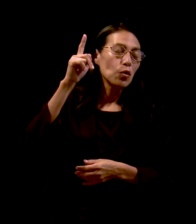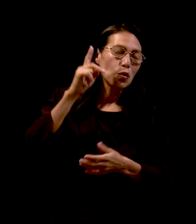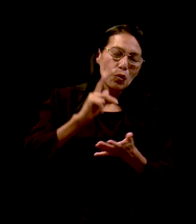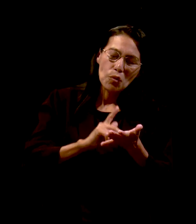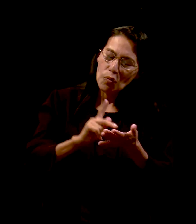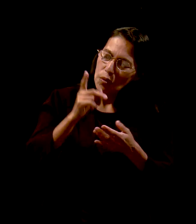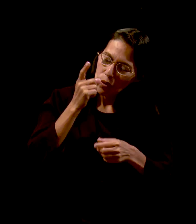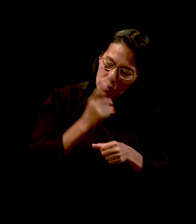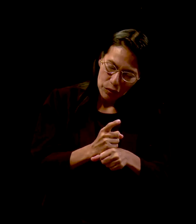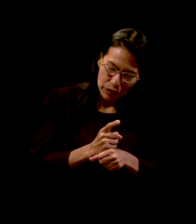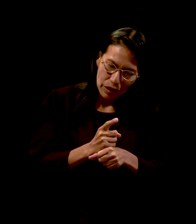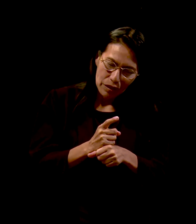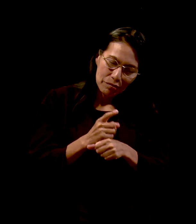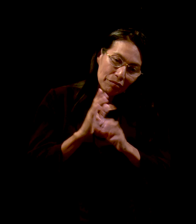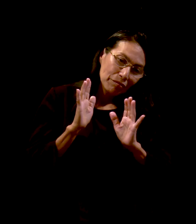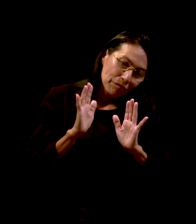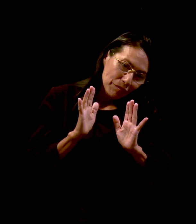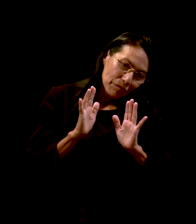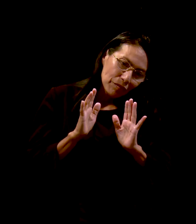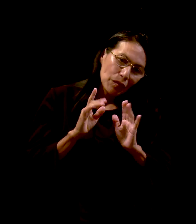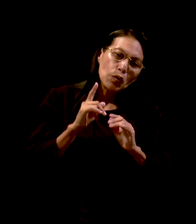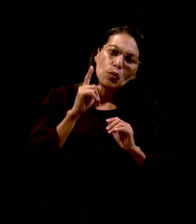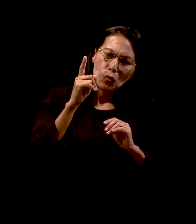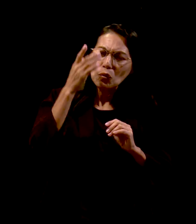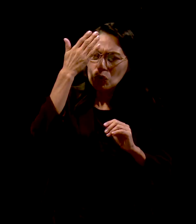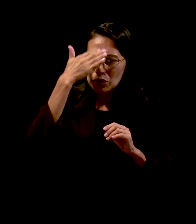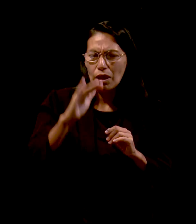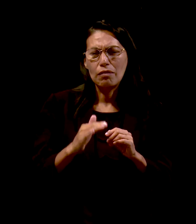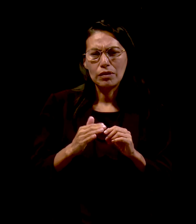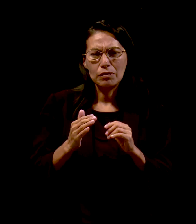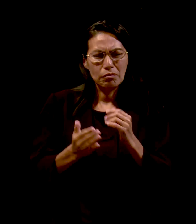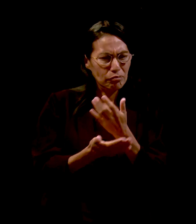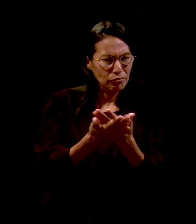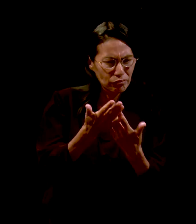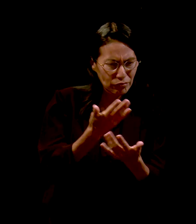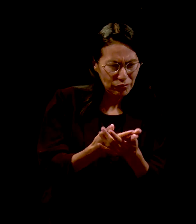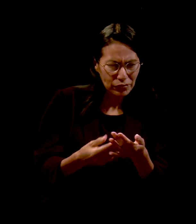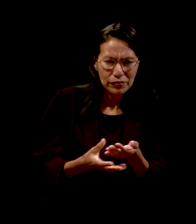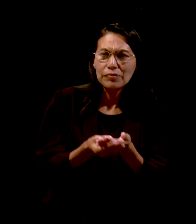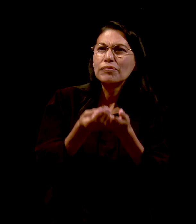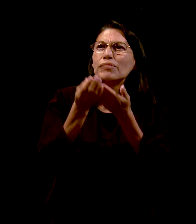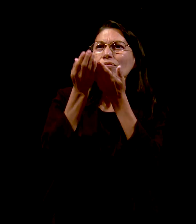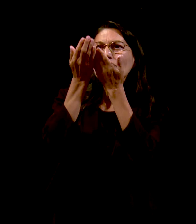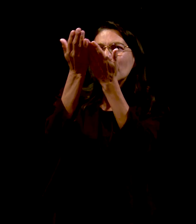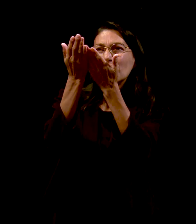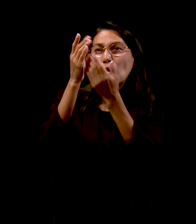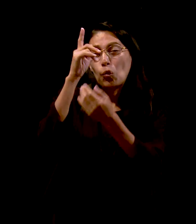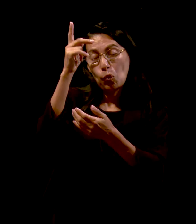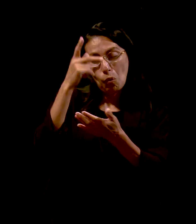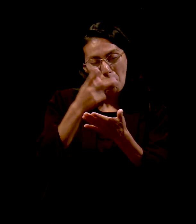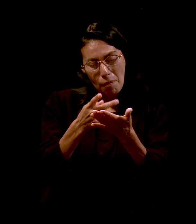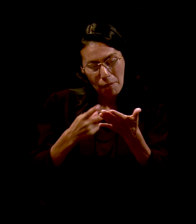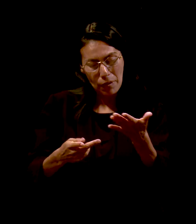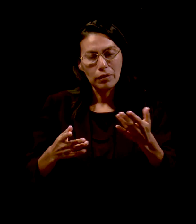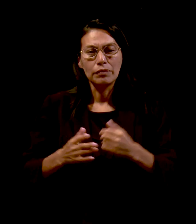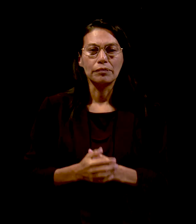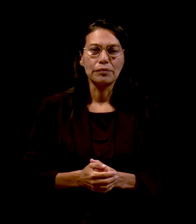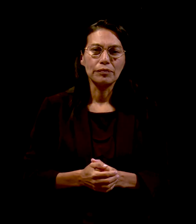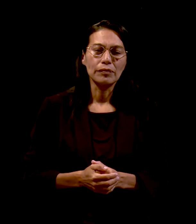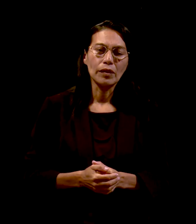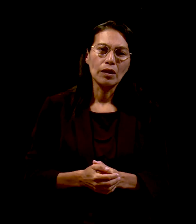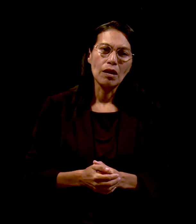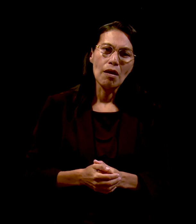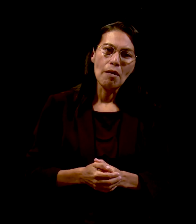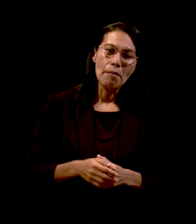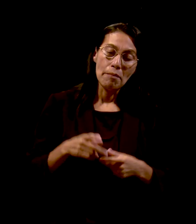manera esto está en tus manos no es mi plan es tu plan y llamo a la tercera persona y